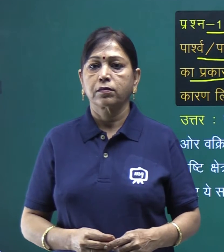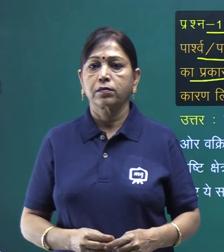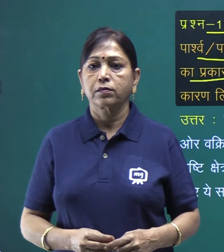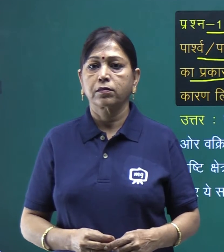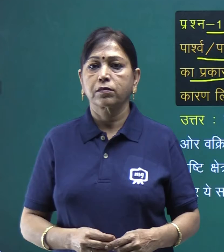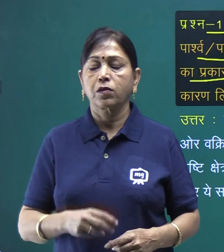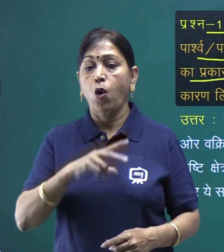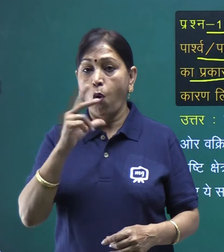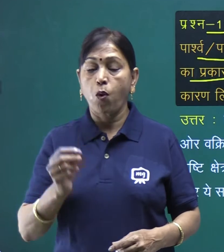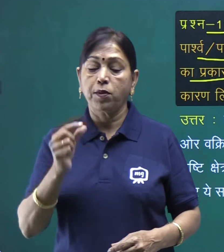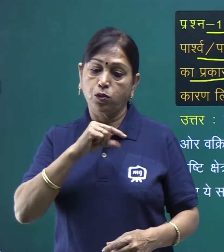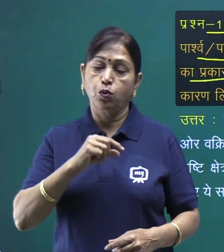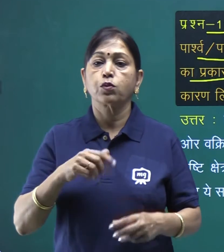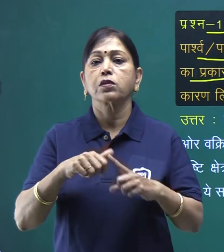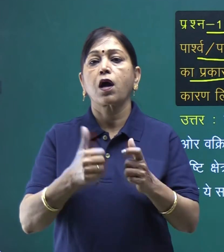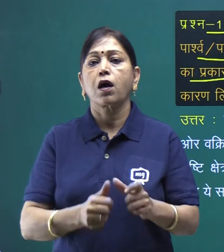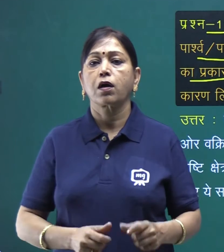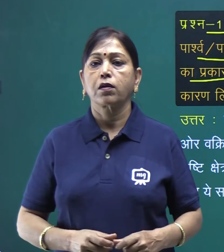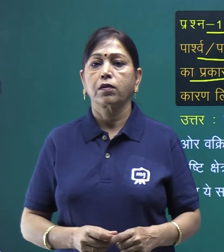एवं इसके उपयोग का